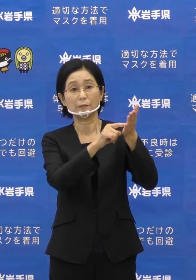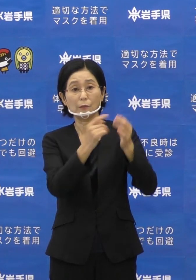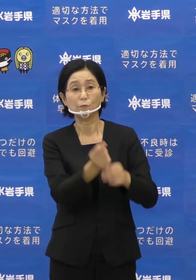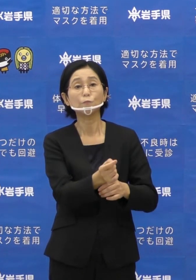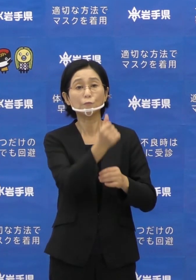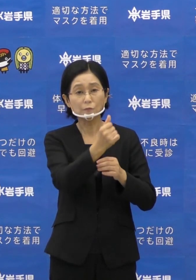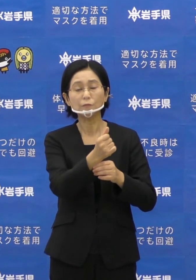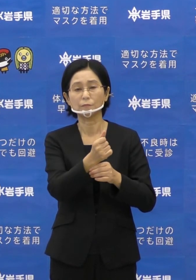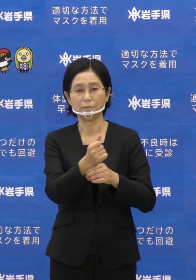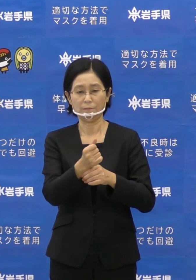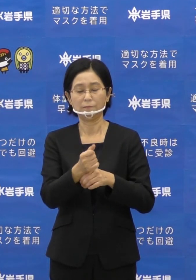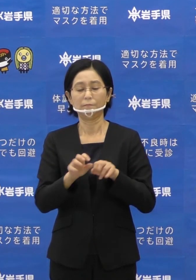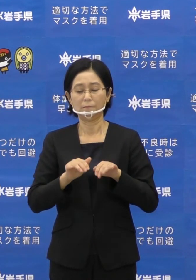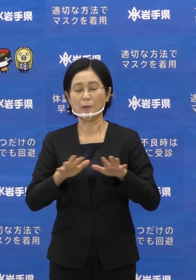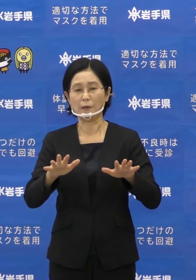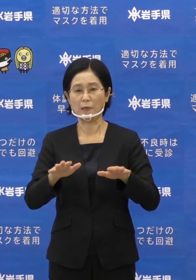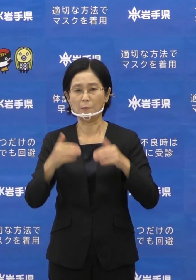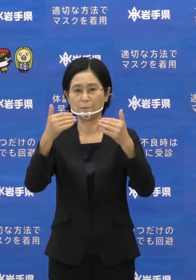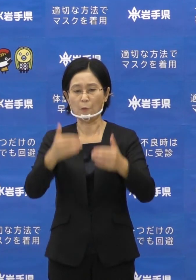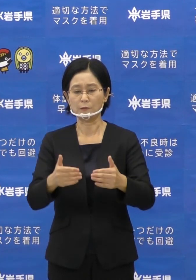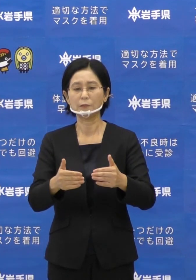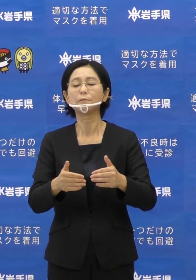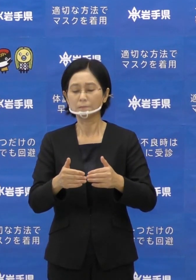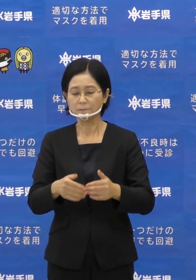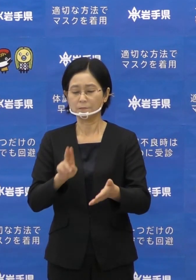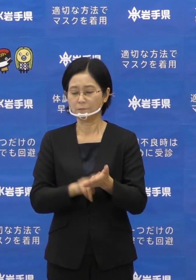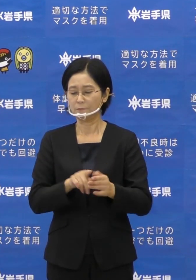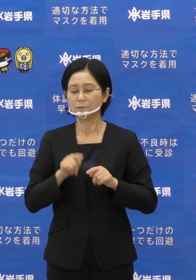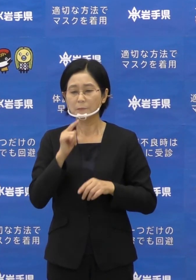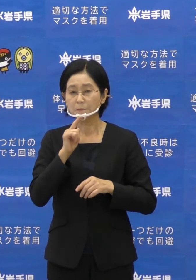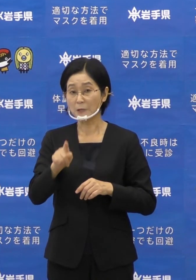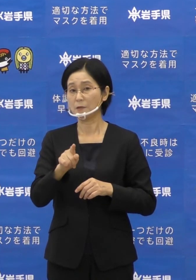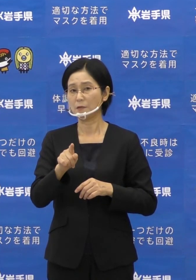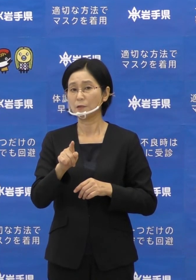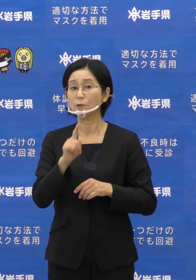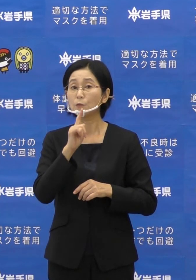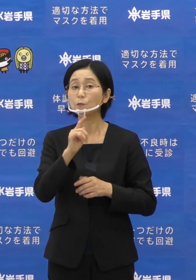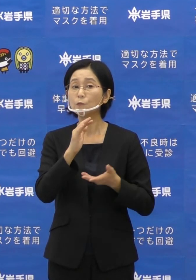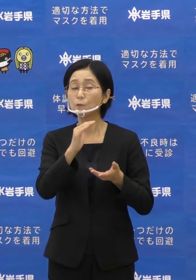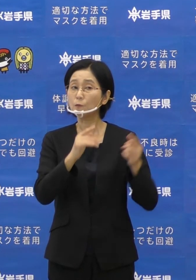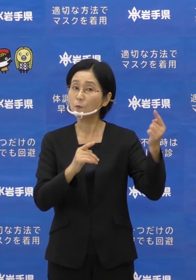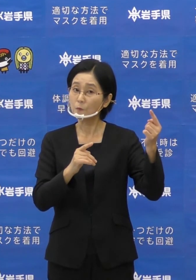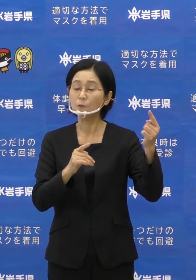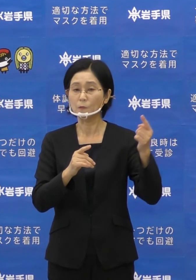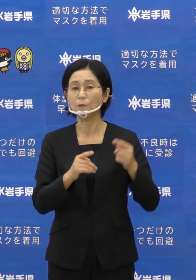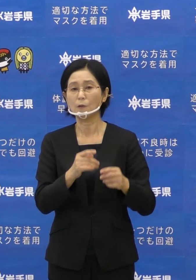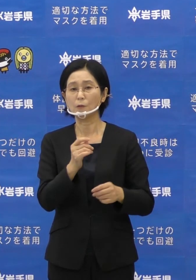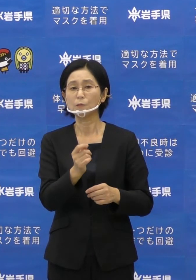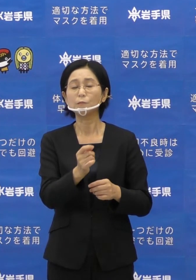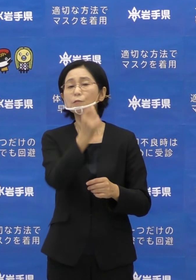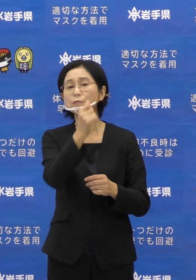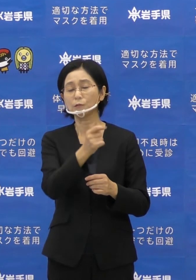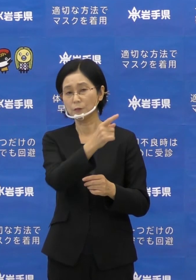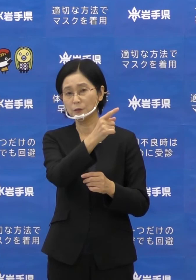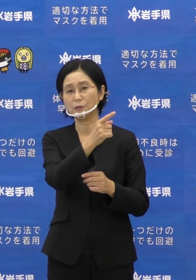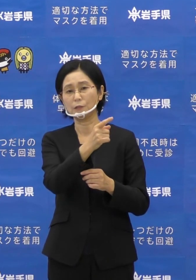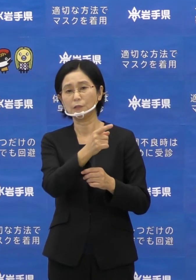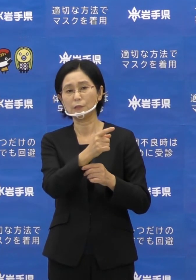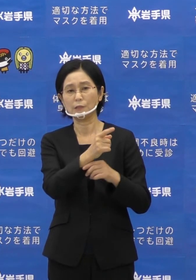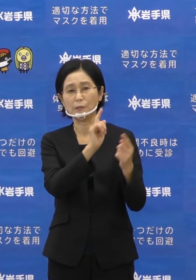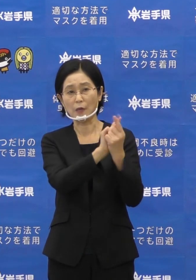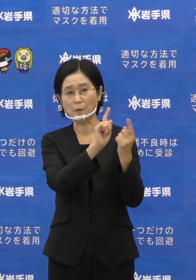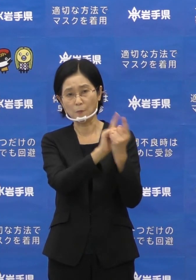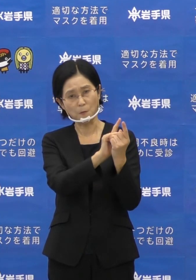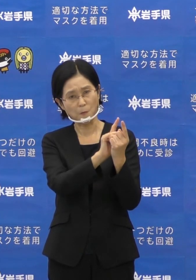ではやりますと、岩手にも対象拡大しますという速やかな国の対応